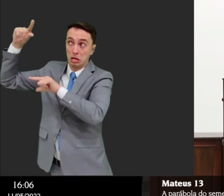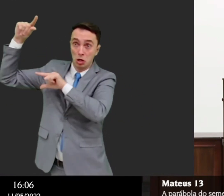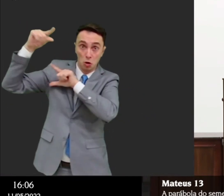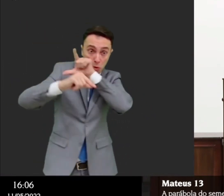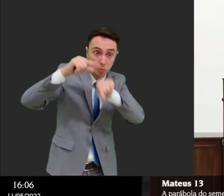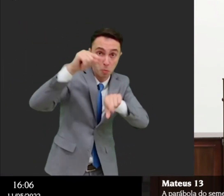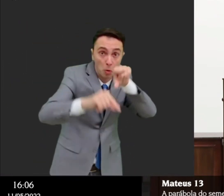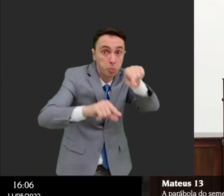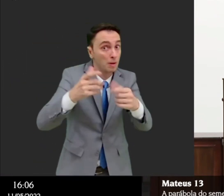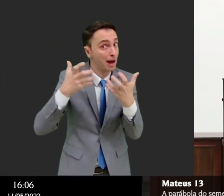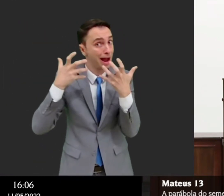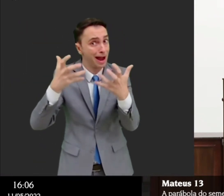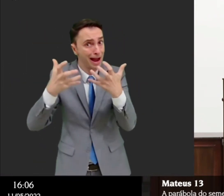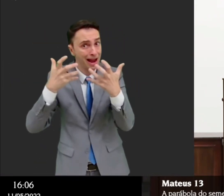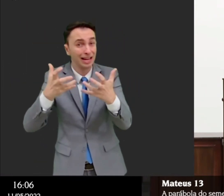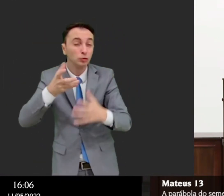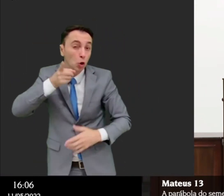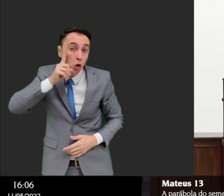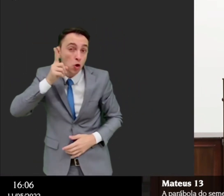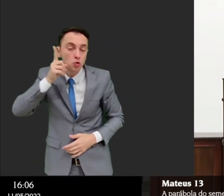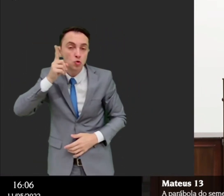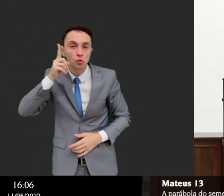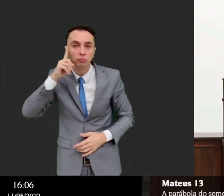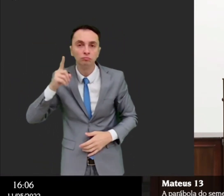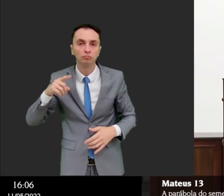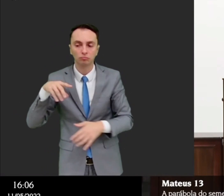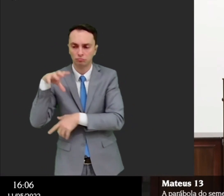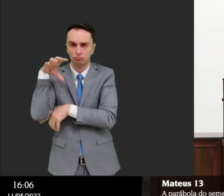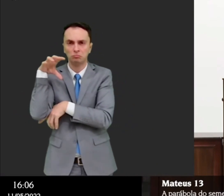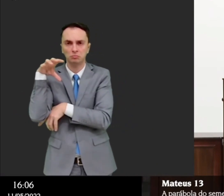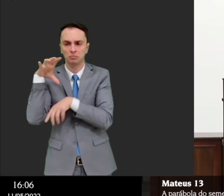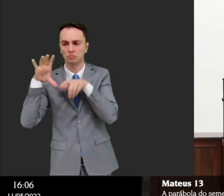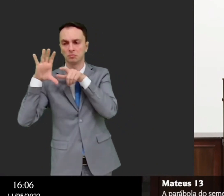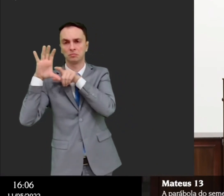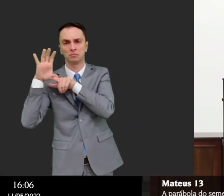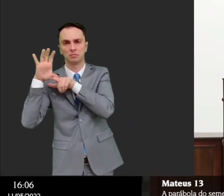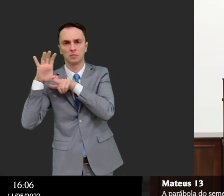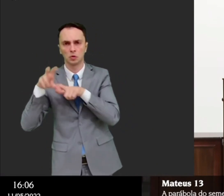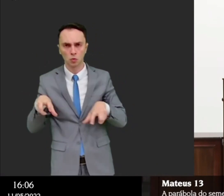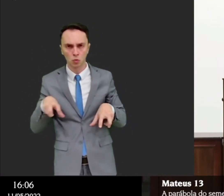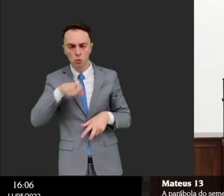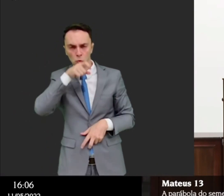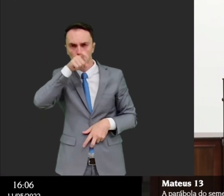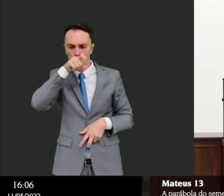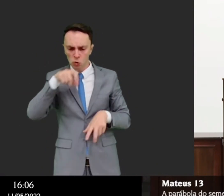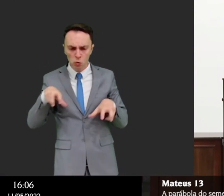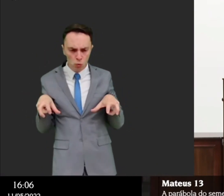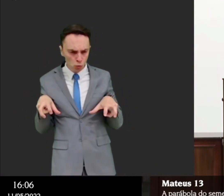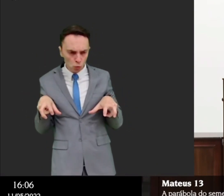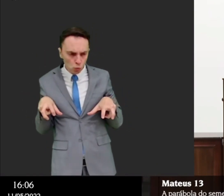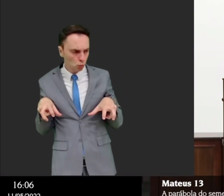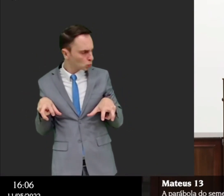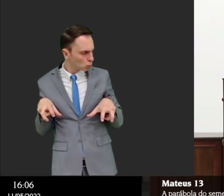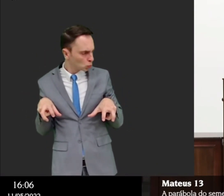céu levantam cedo e começam a procurar até o gavião, que é a ave de rapina. Logo de